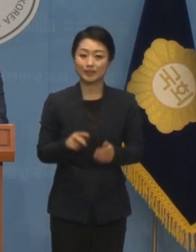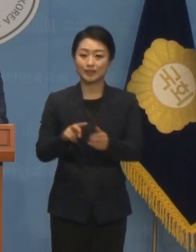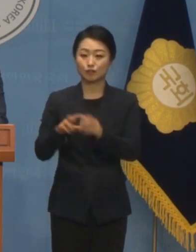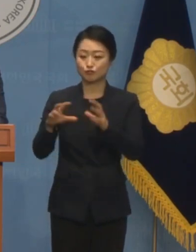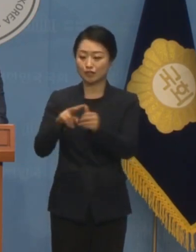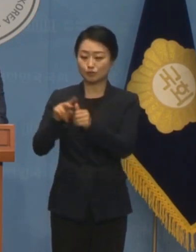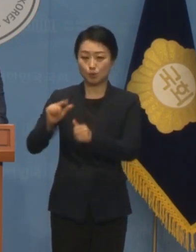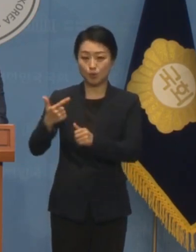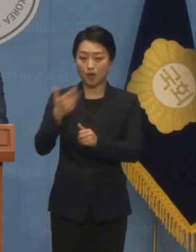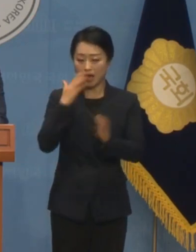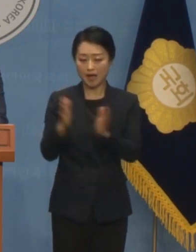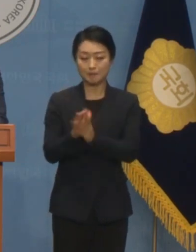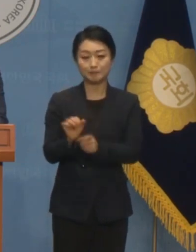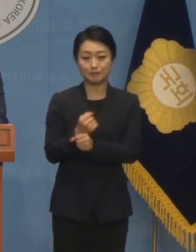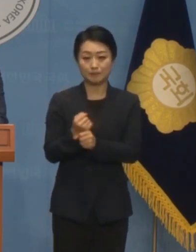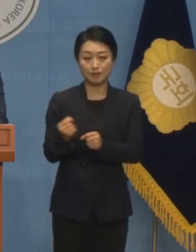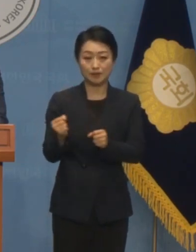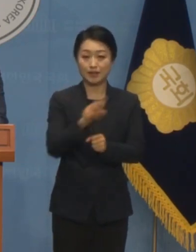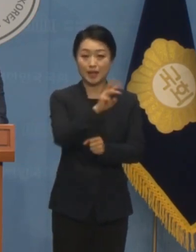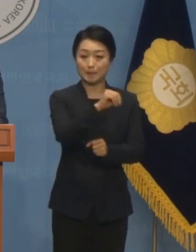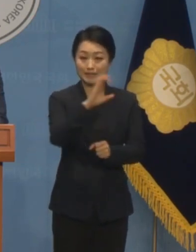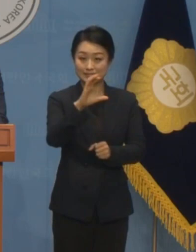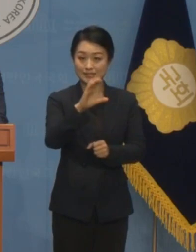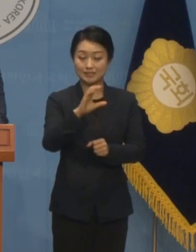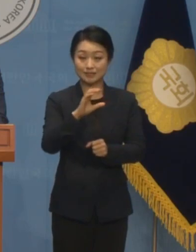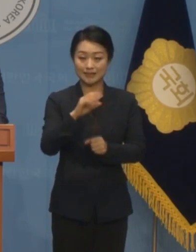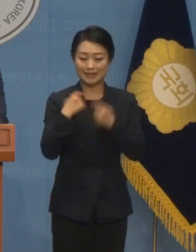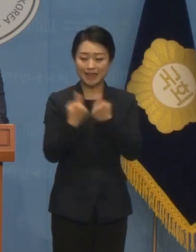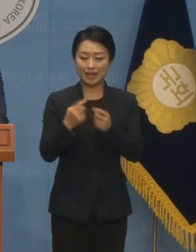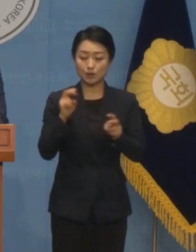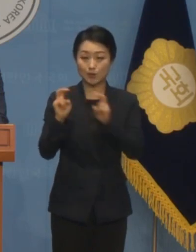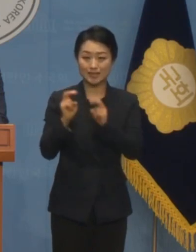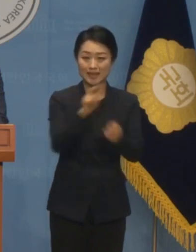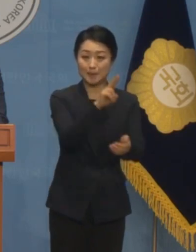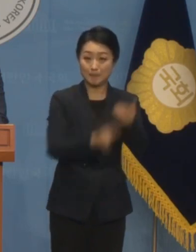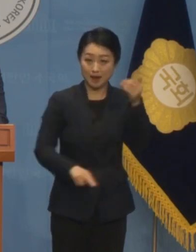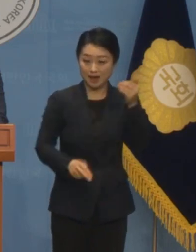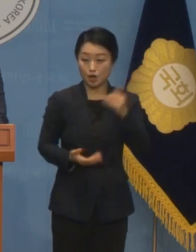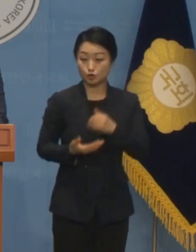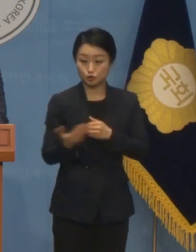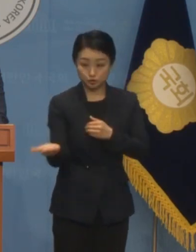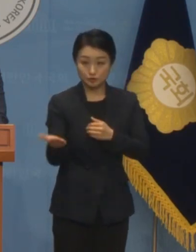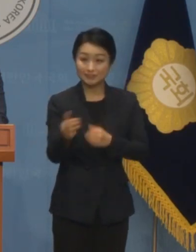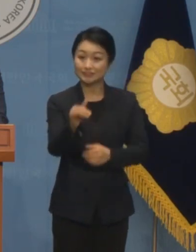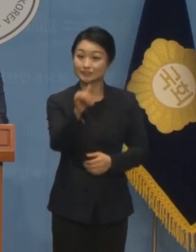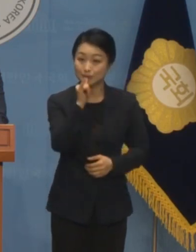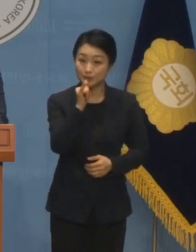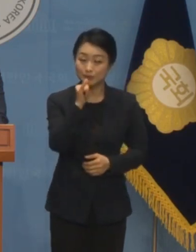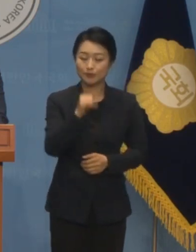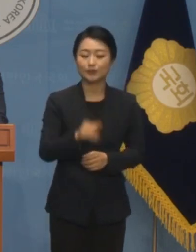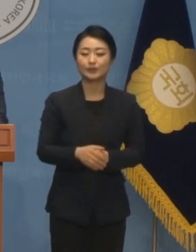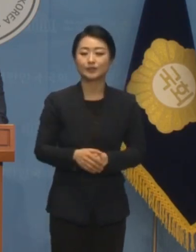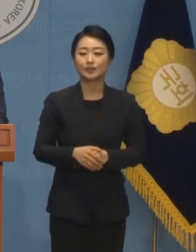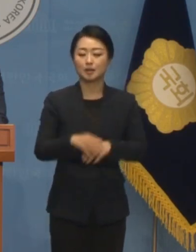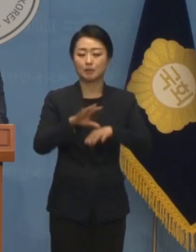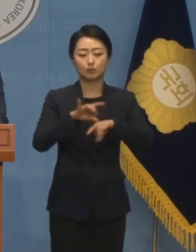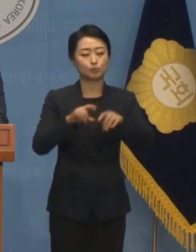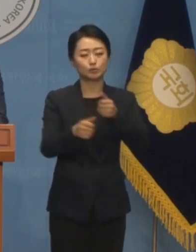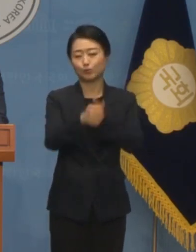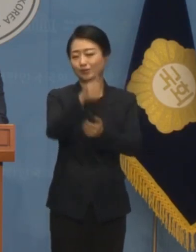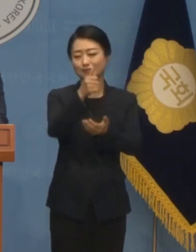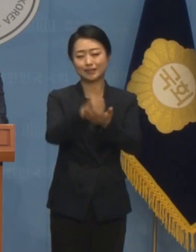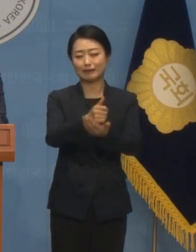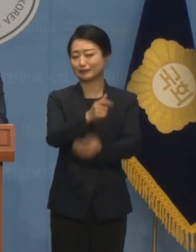정보기관과 결탁하여 공영방송 민영화에 적극적으로 개입했다면 이진숙 후보자는